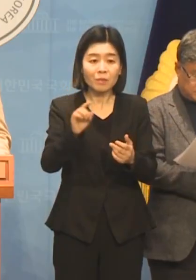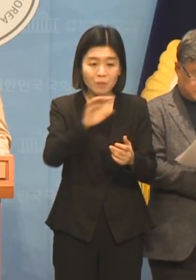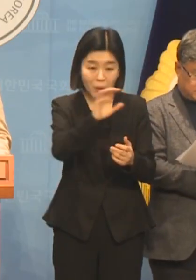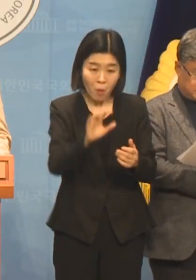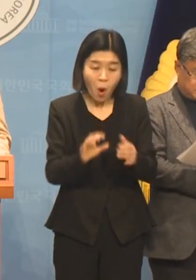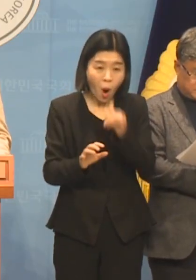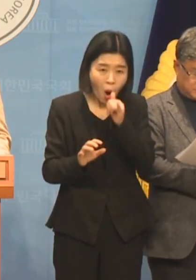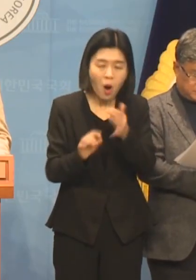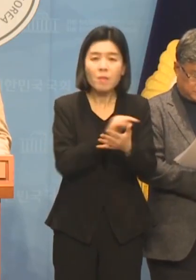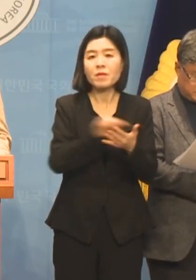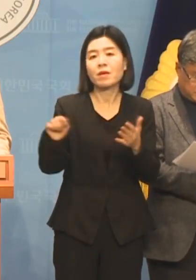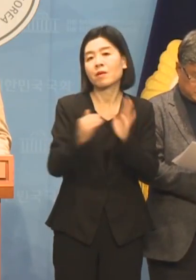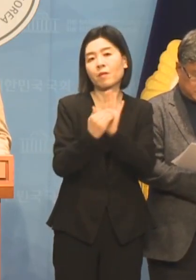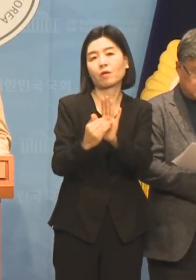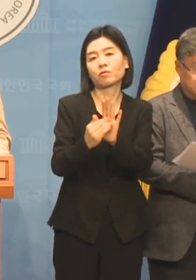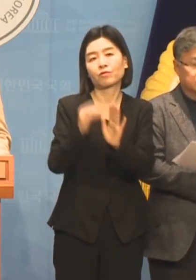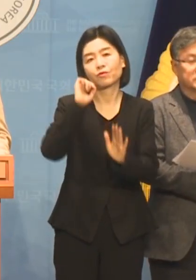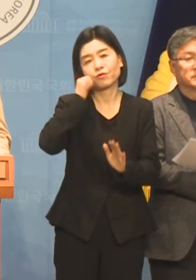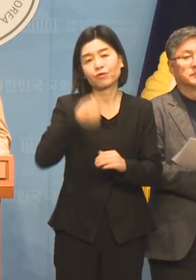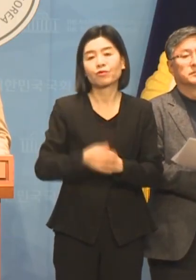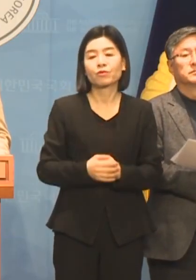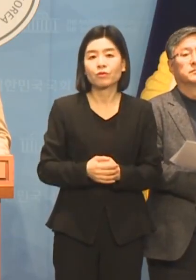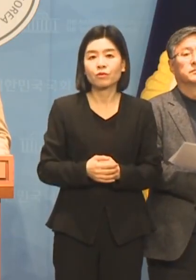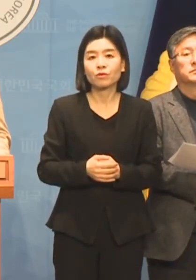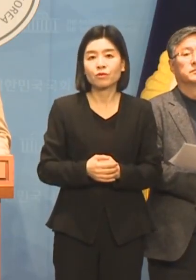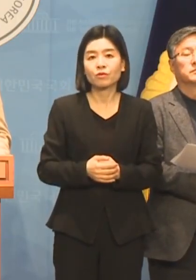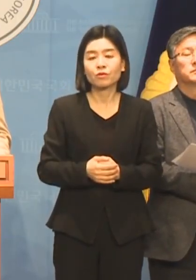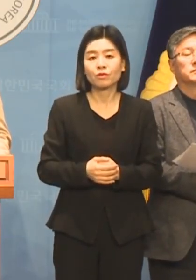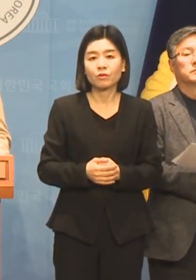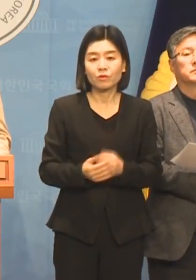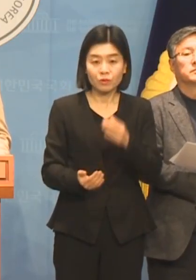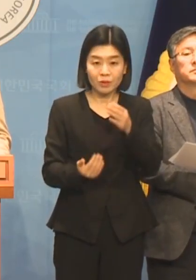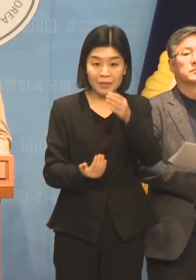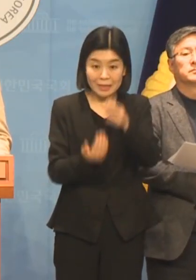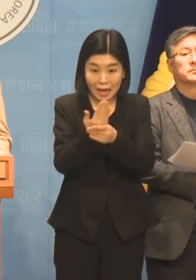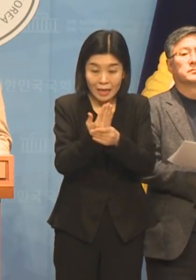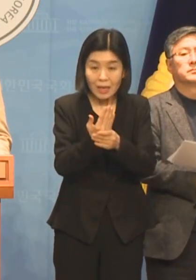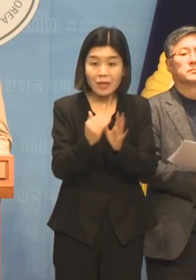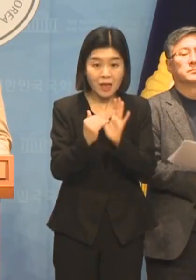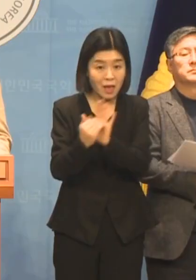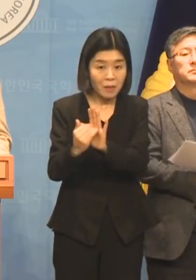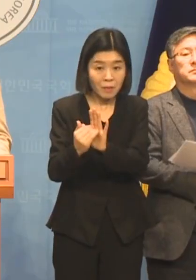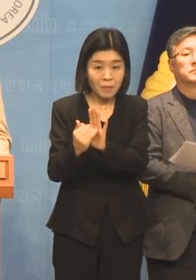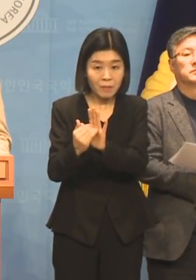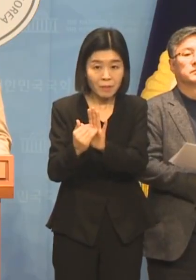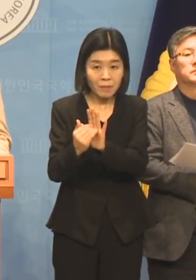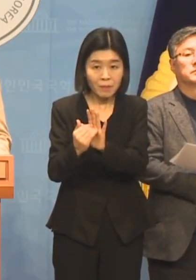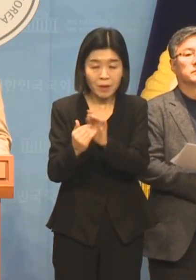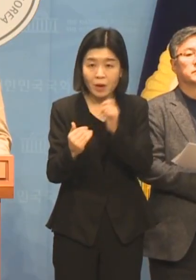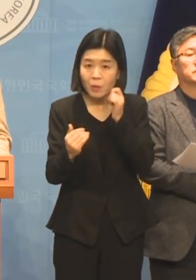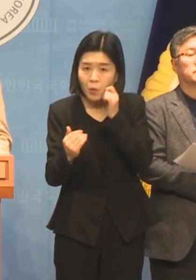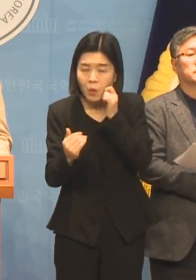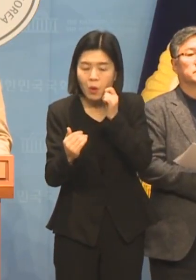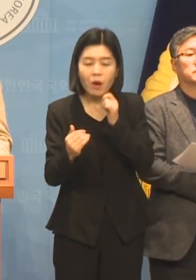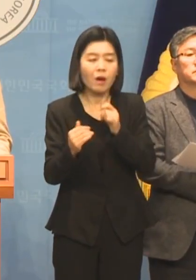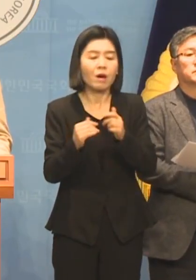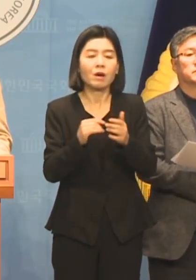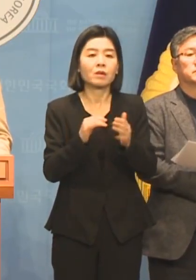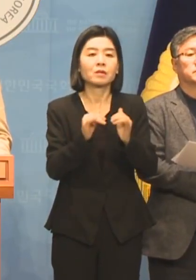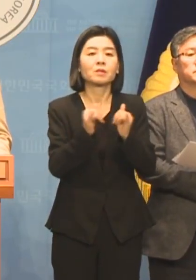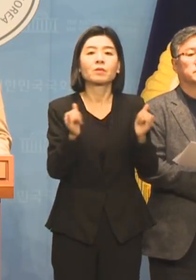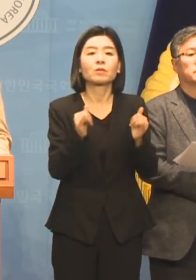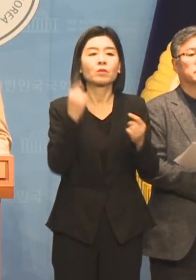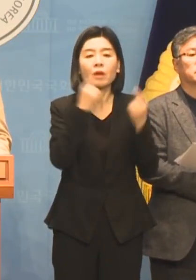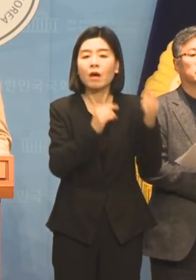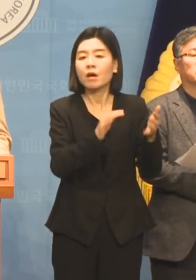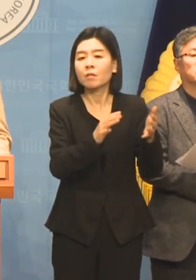없습니다. 이런 재난이 심각한 거는, 재난은 예방되지 않으면 인명피해를 사실 막기가 굉장히 쉽지가 않습니다.